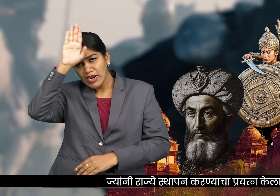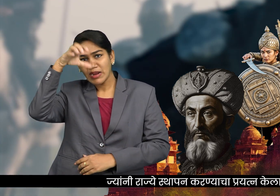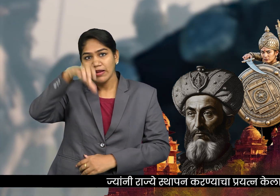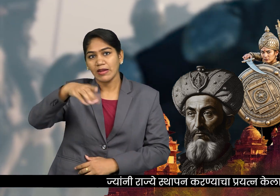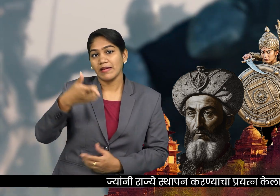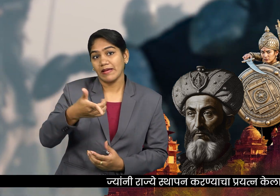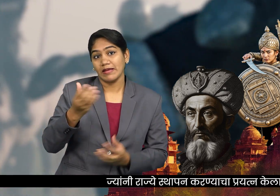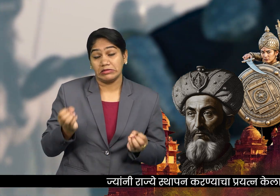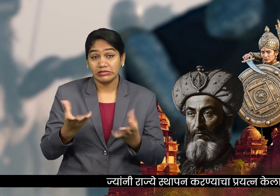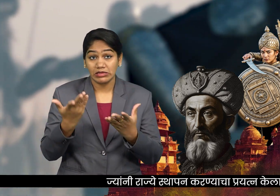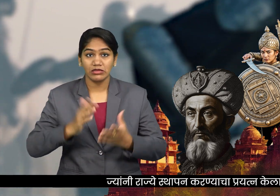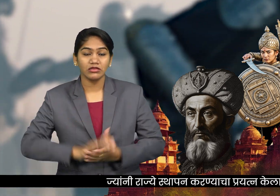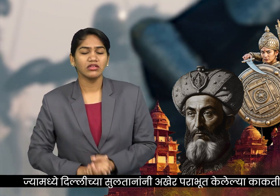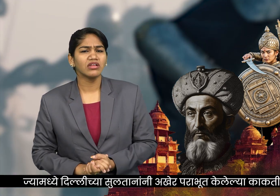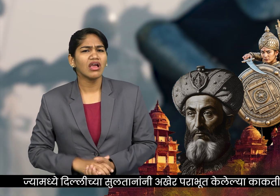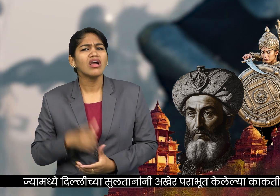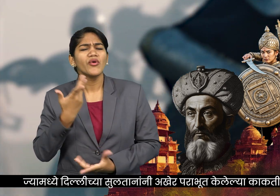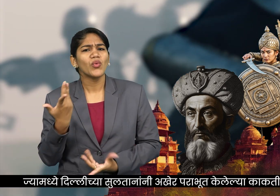केला,